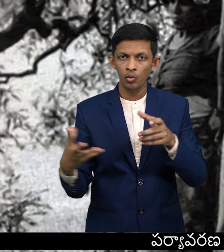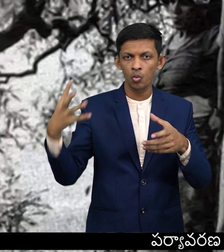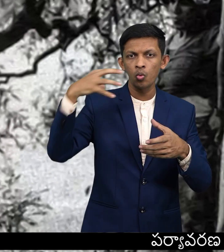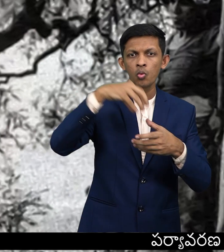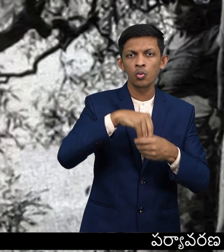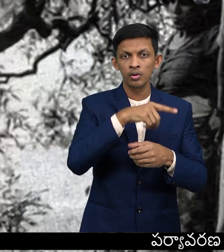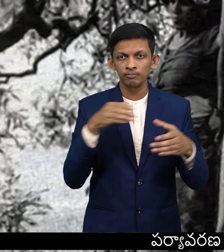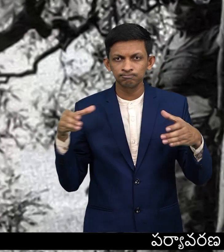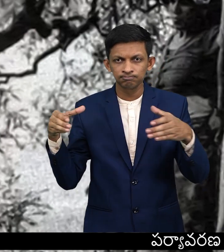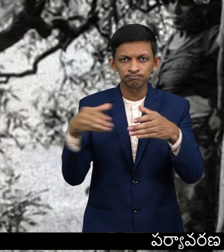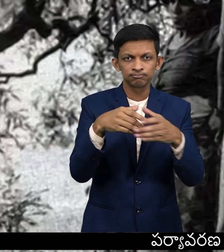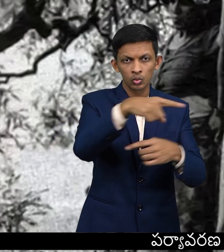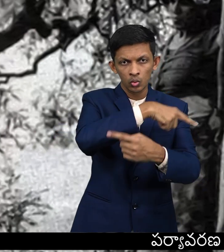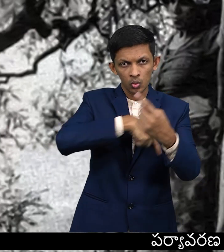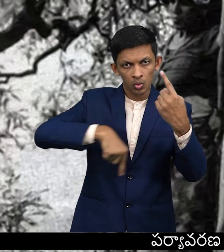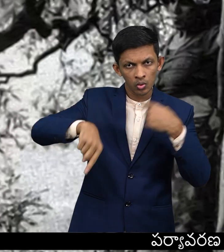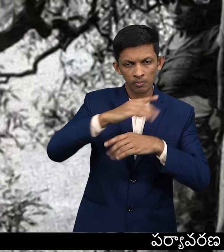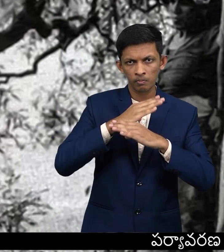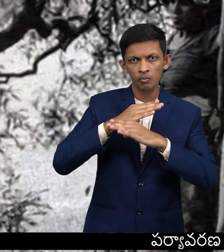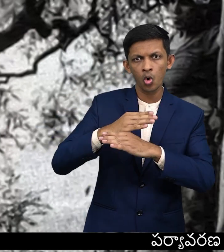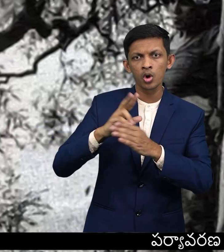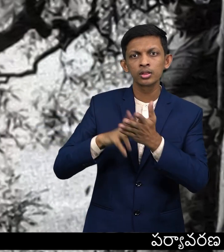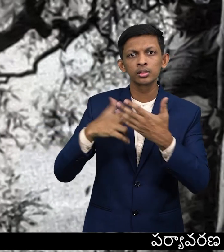ఉద్యమాలు ప్రారంభమయ్యాయి.